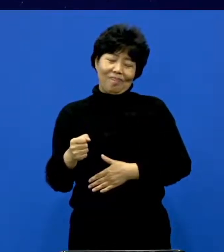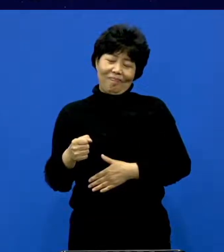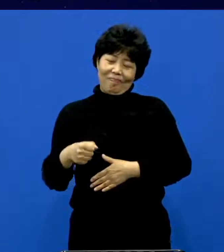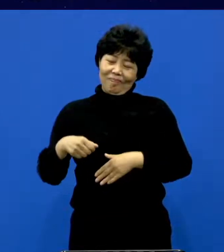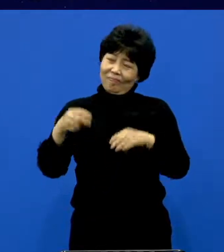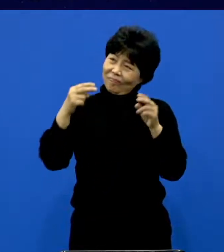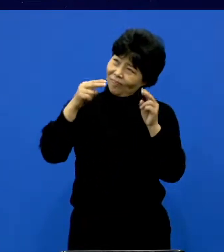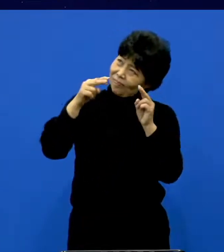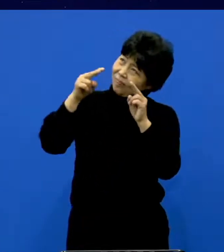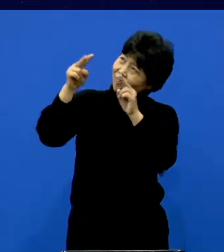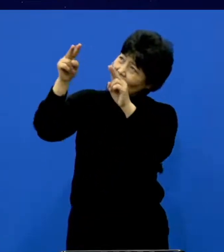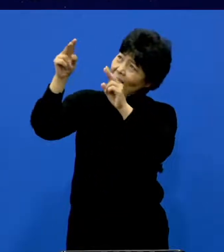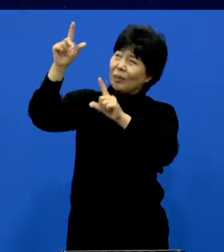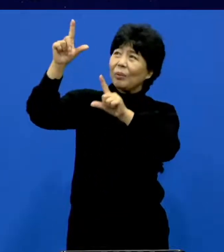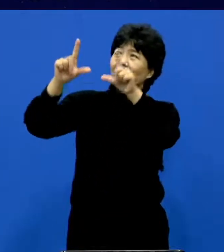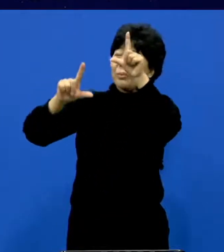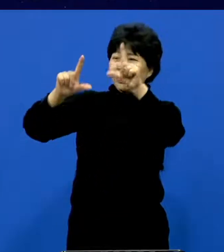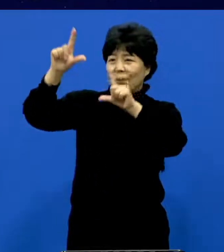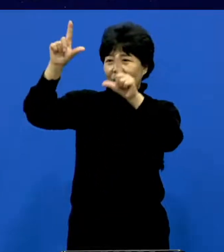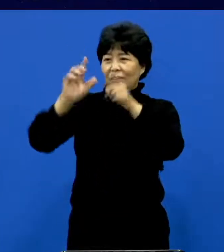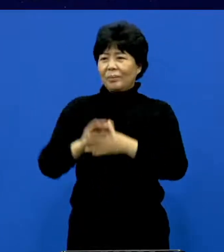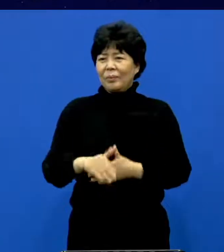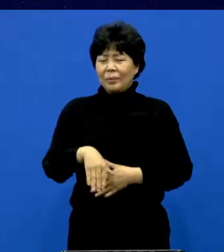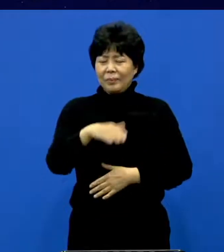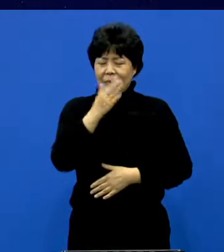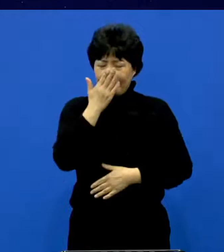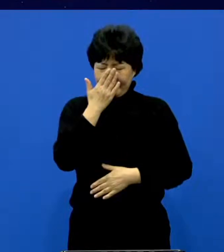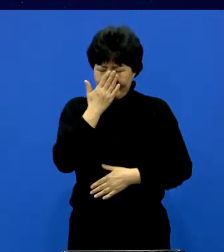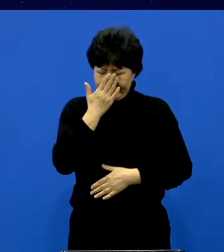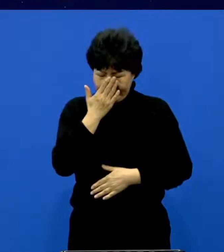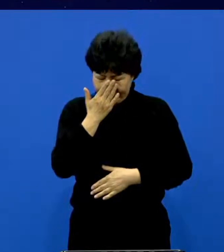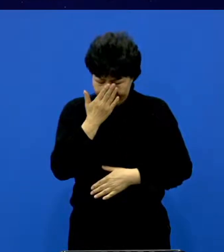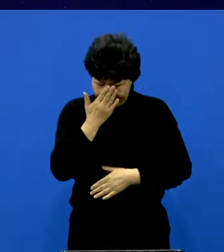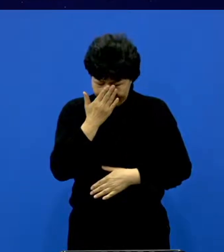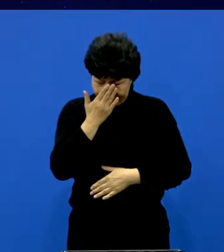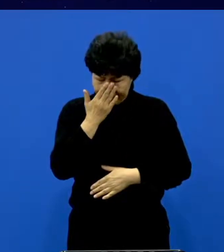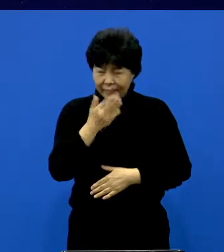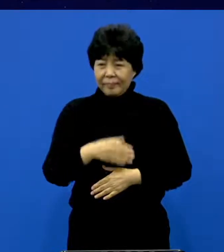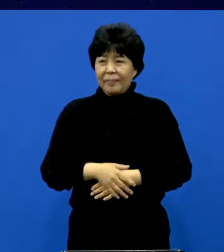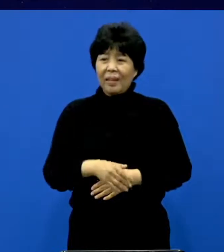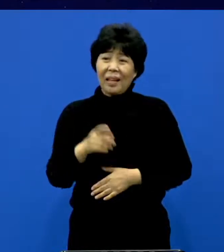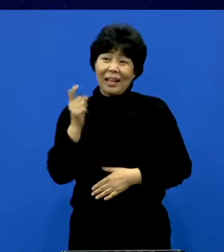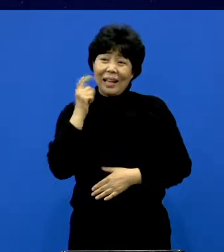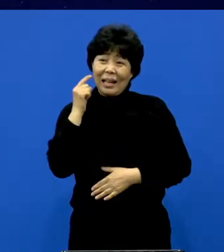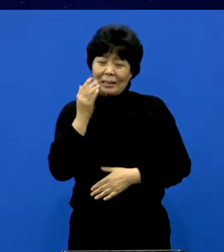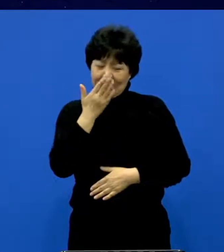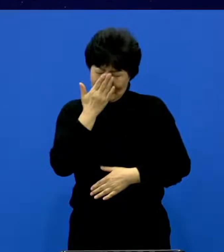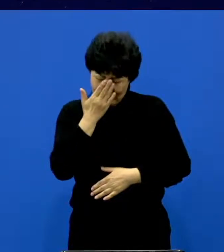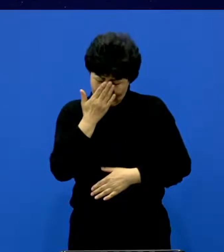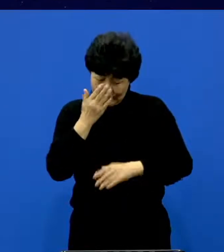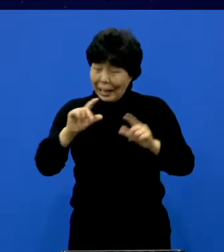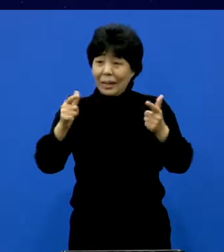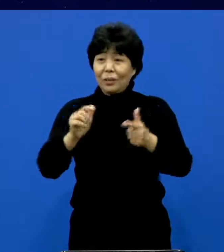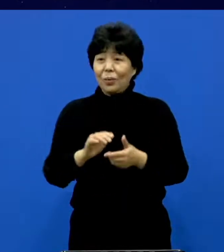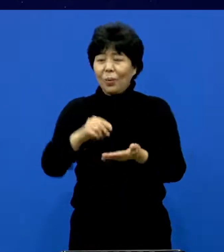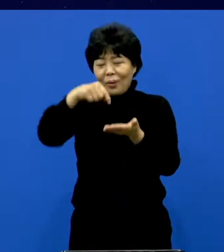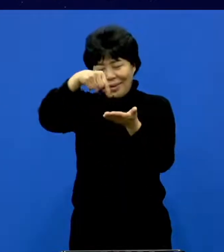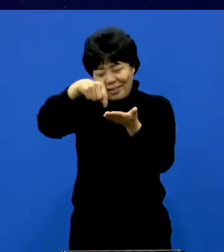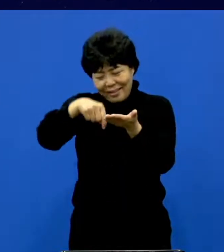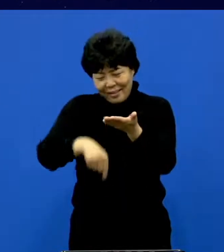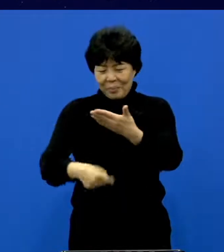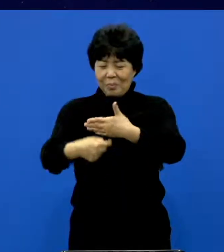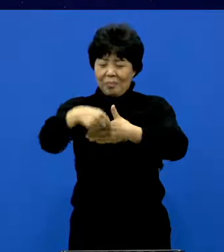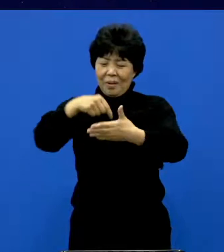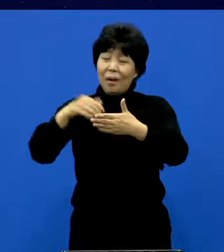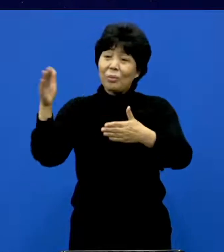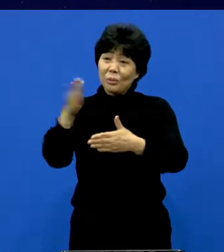태도. 또 겸손하며, 특별히 거짓된 겸손이 아니고 마음 깊은 곳에서 우러나오는 겸손.